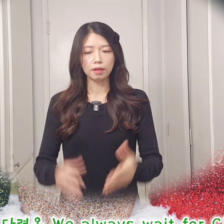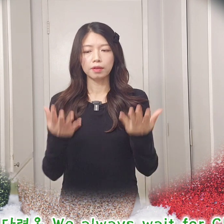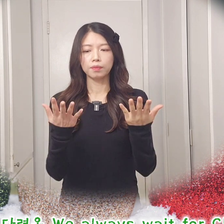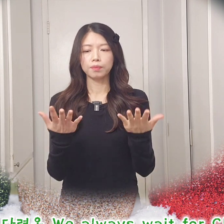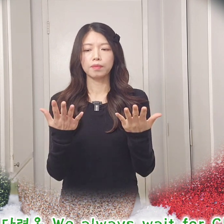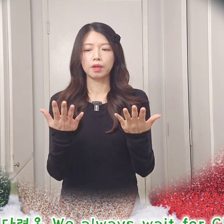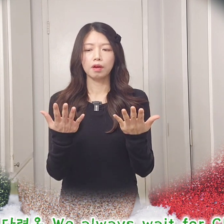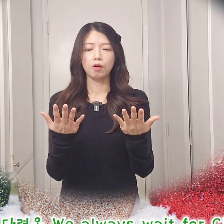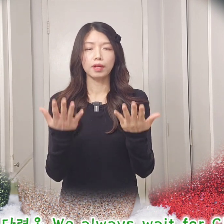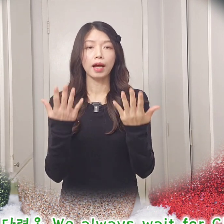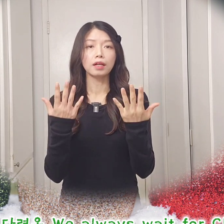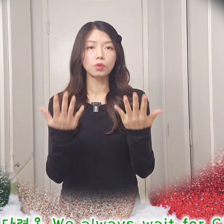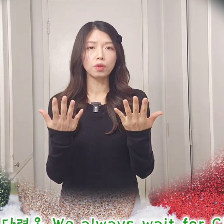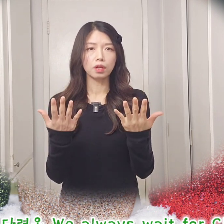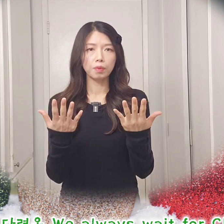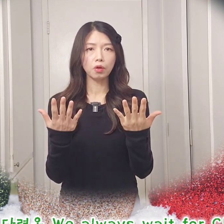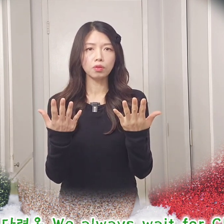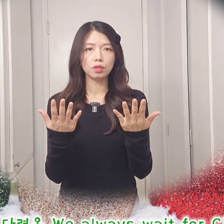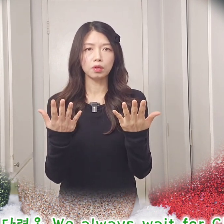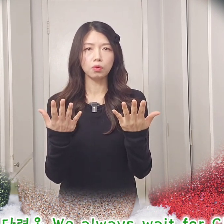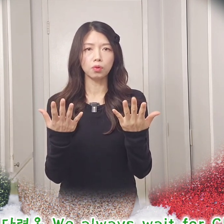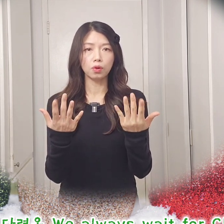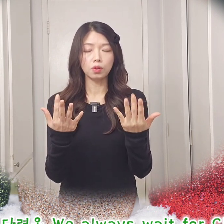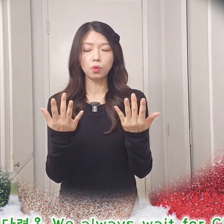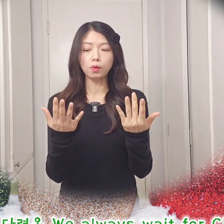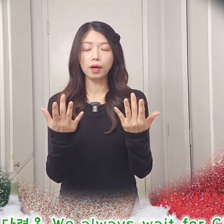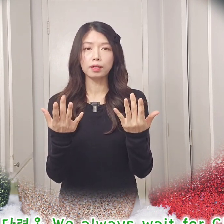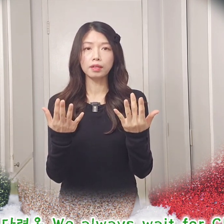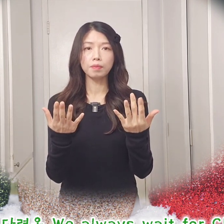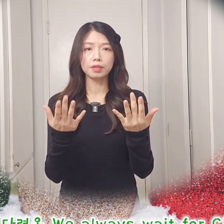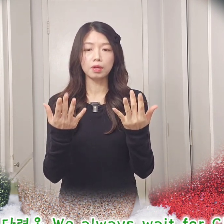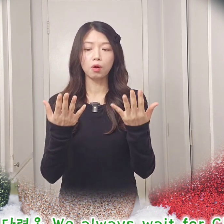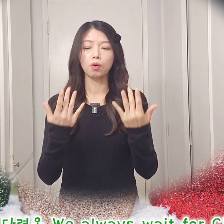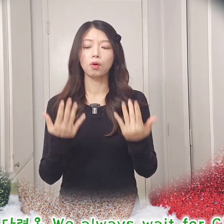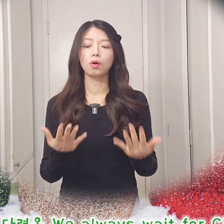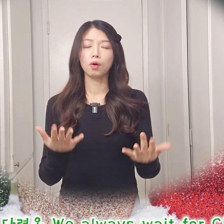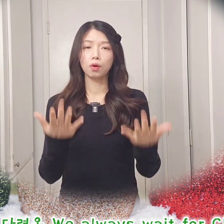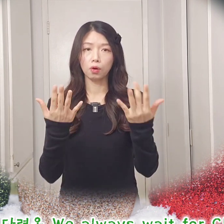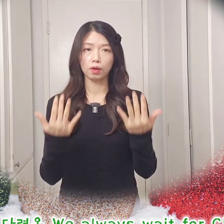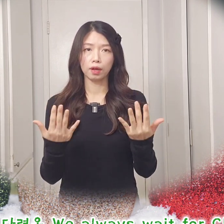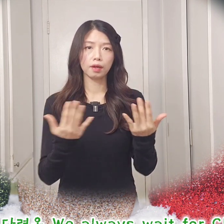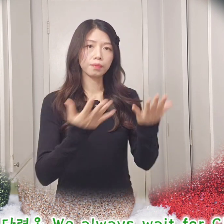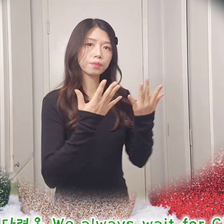wait는 양손을 이렇게 펴주시고 손가락을 흔들면서 이렇게